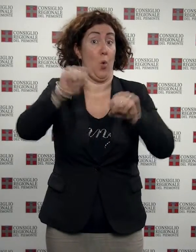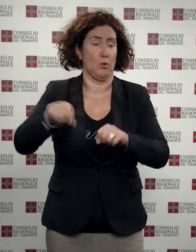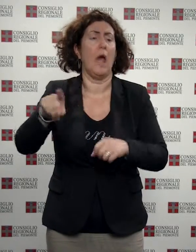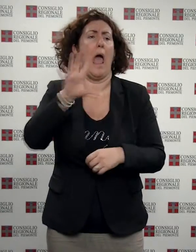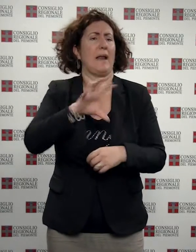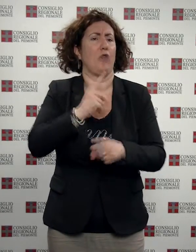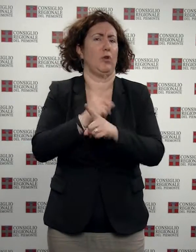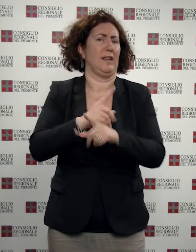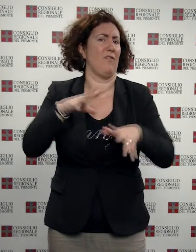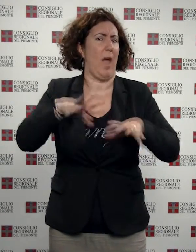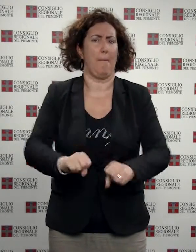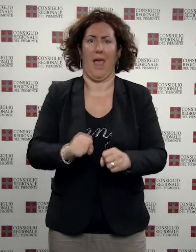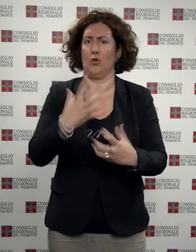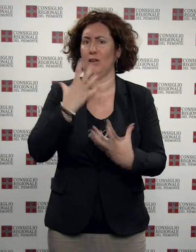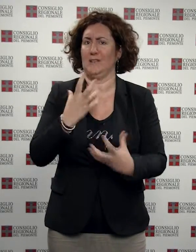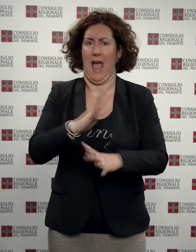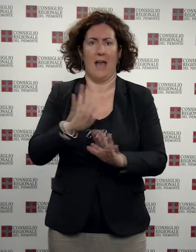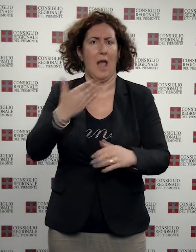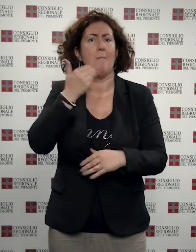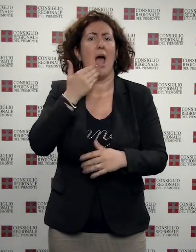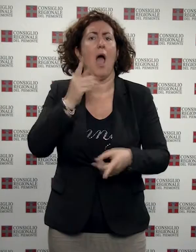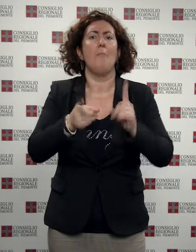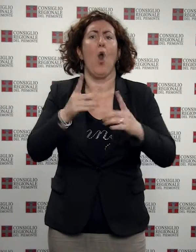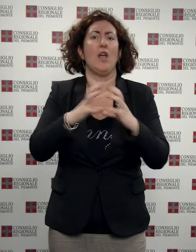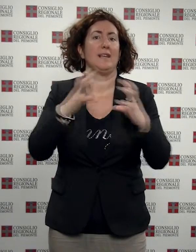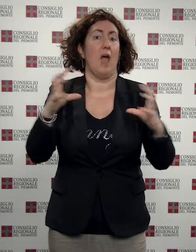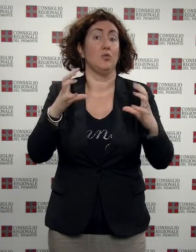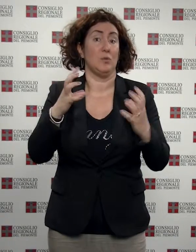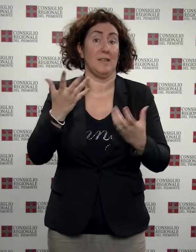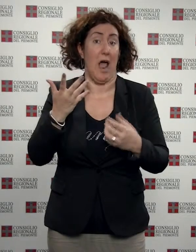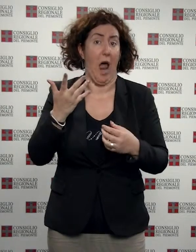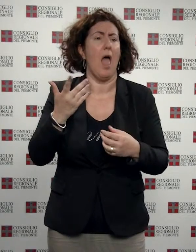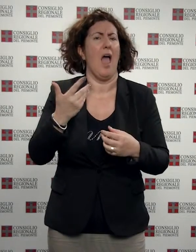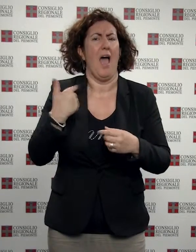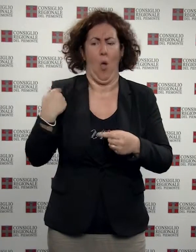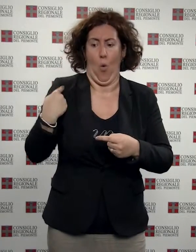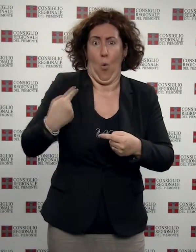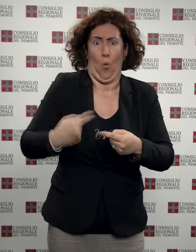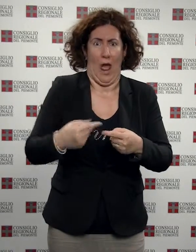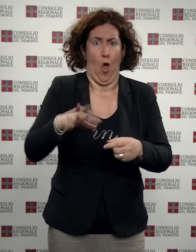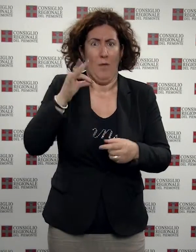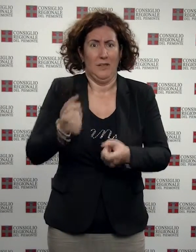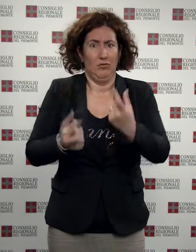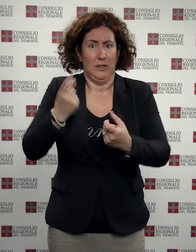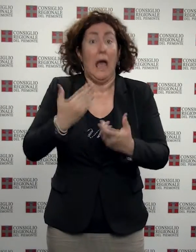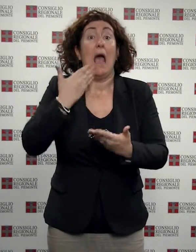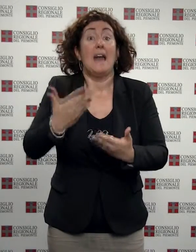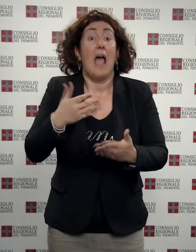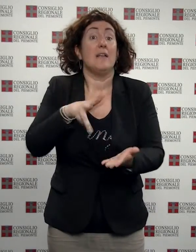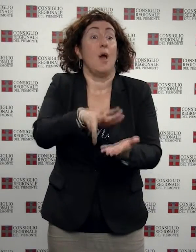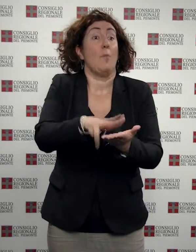impegno serio, che mancano le politiche industriali, le poche che si sono sviluppate in questo anno arrivano da proposte fatte